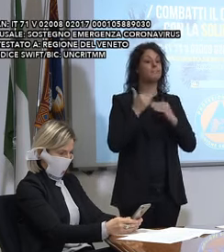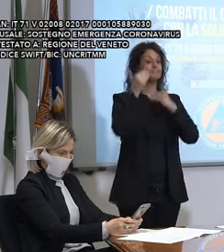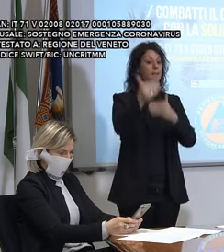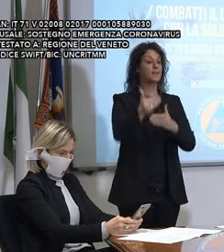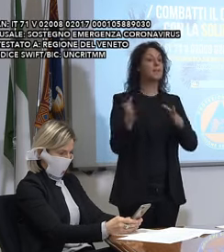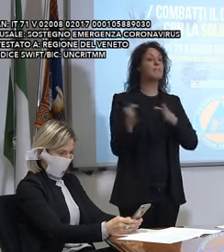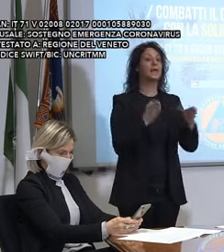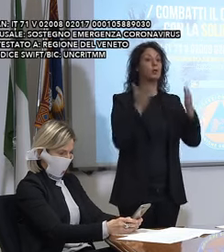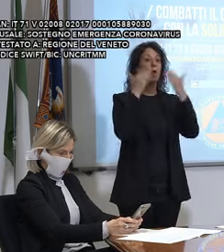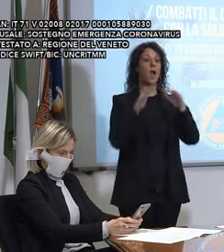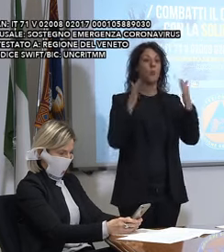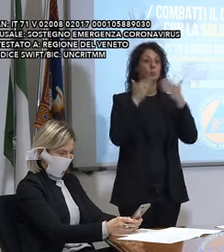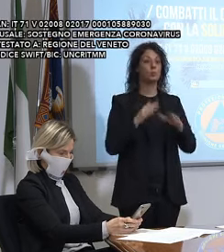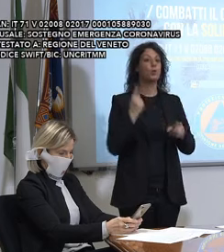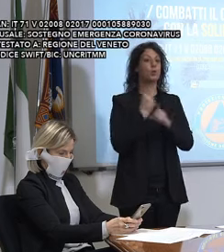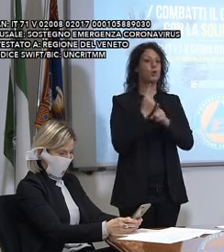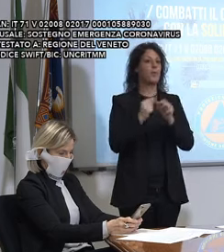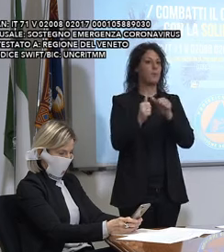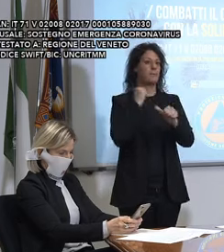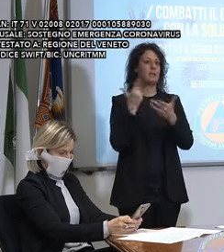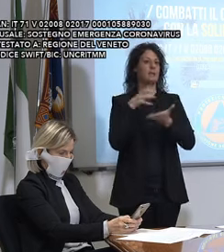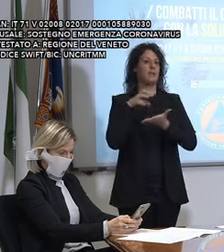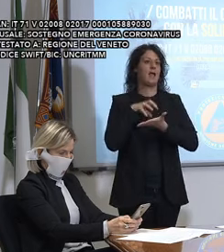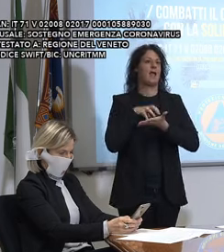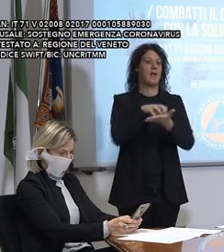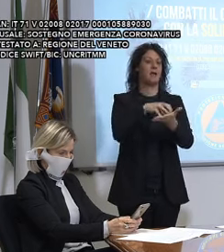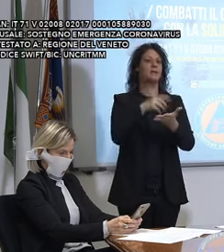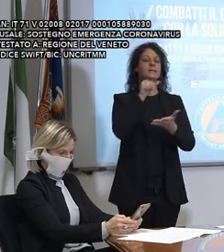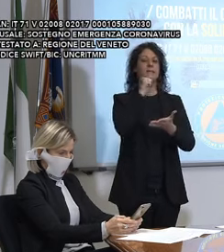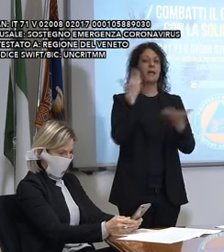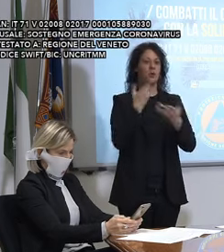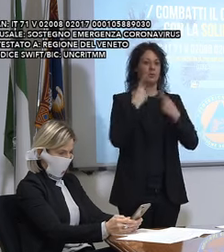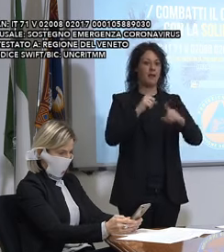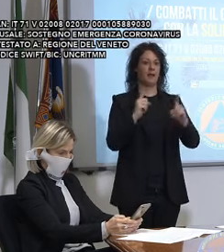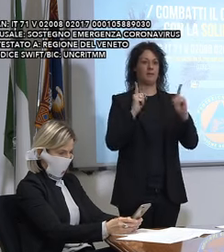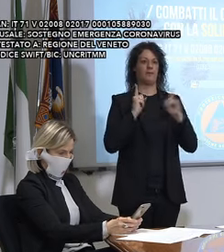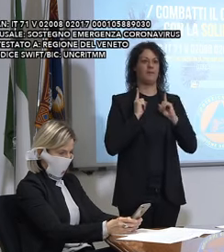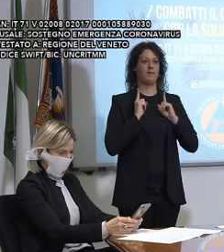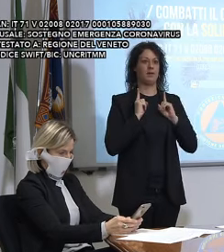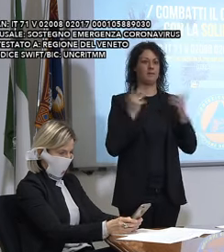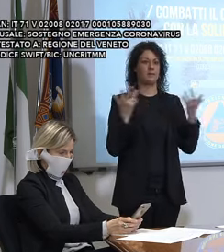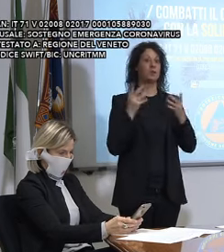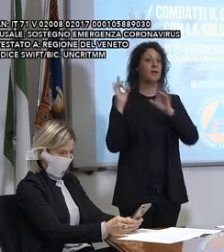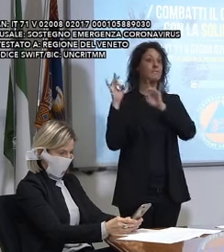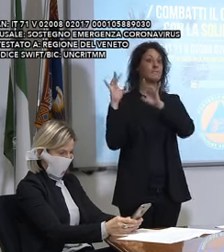prevede grossi investimenti. Artiglieria per difenderci dal virus nel momento in cui